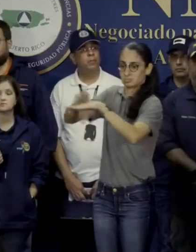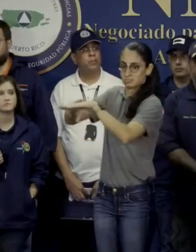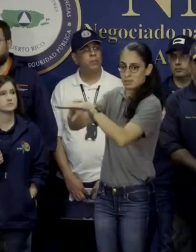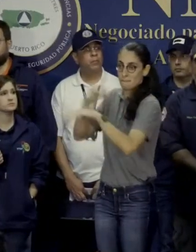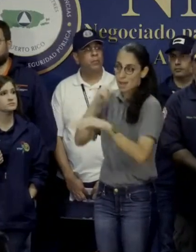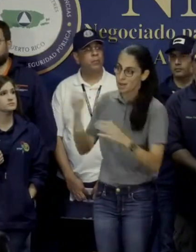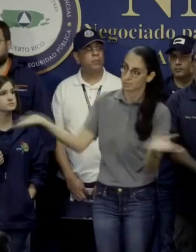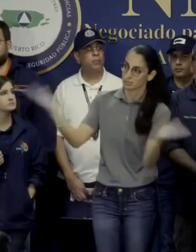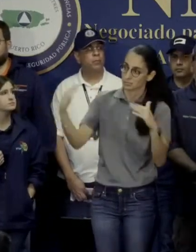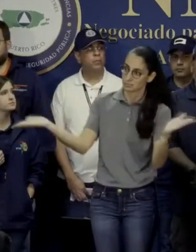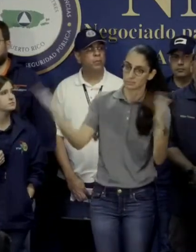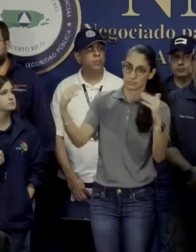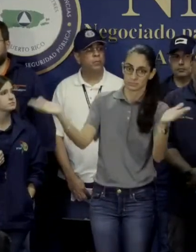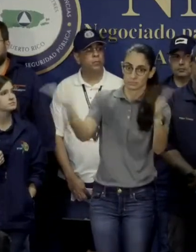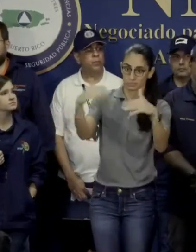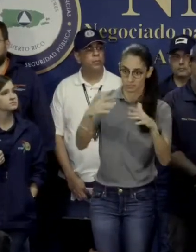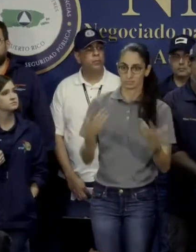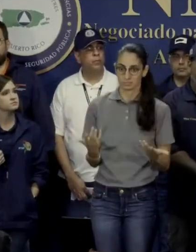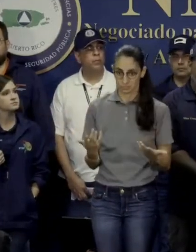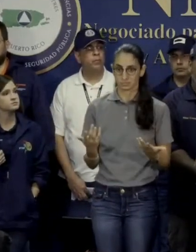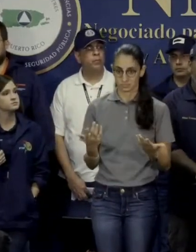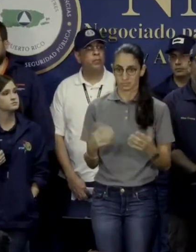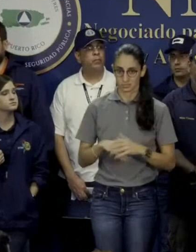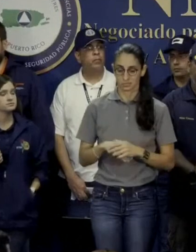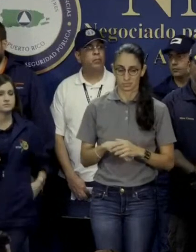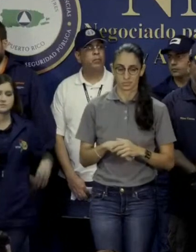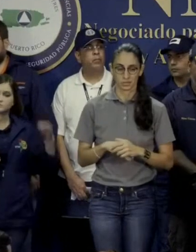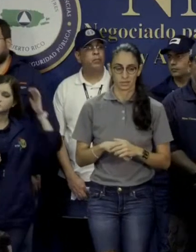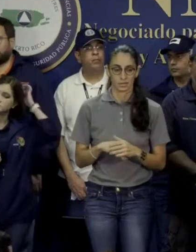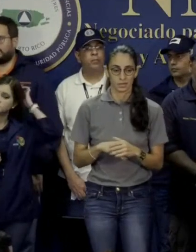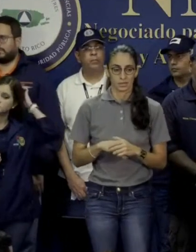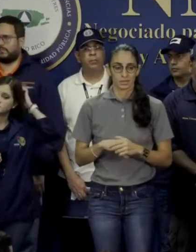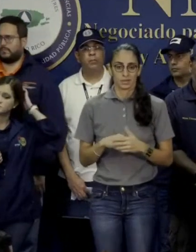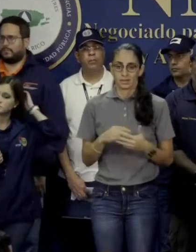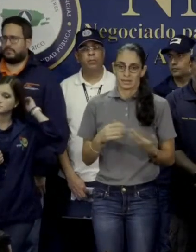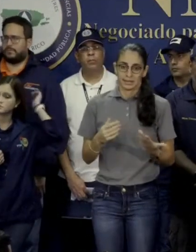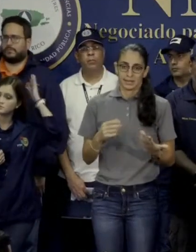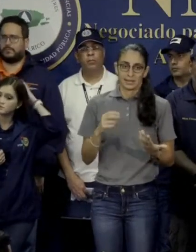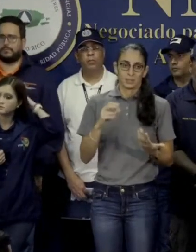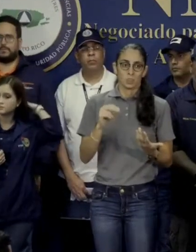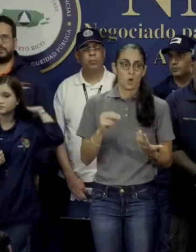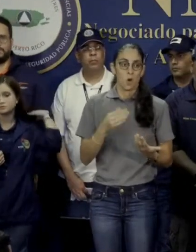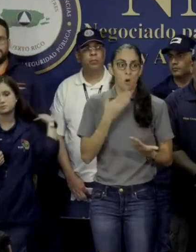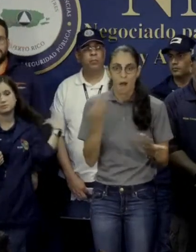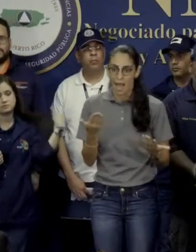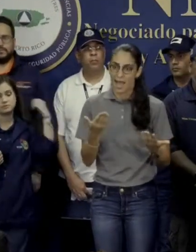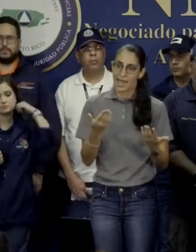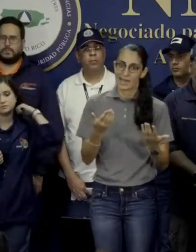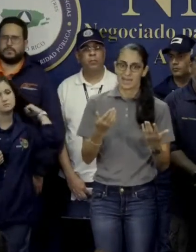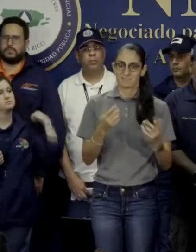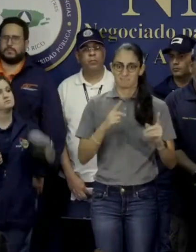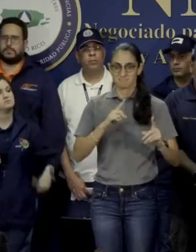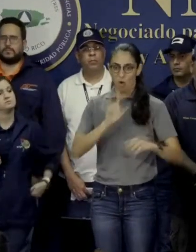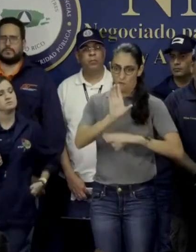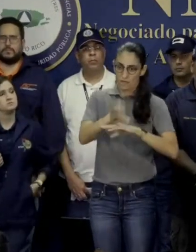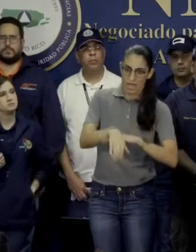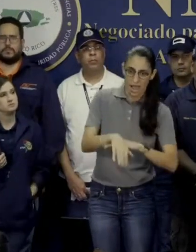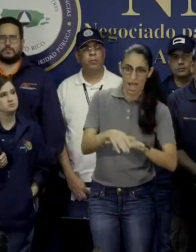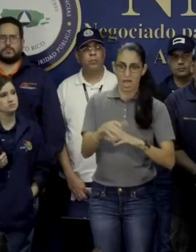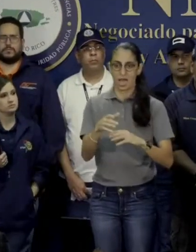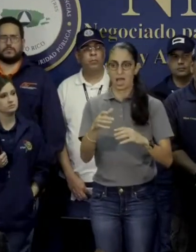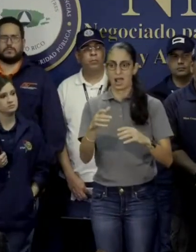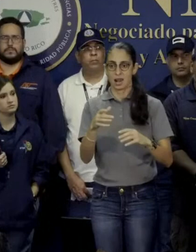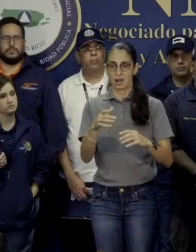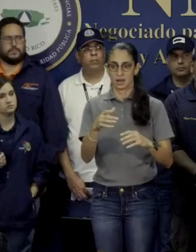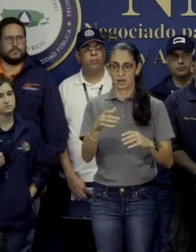desalojar. Nino, si quieres abundar, pero es ese es el mecanismo. O sea, no hay un mecanismo así de ley como tal que tú puedas obligar